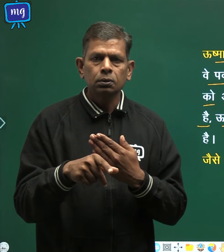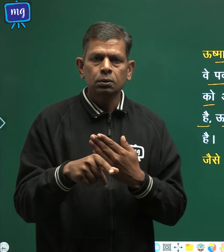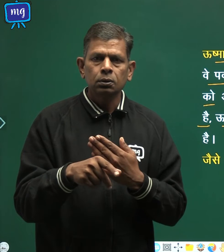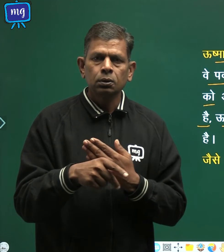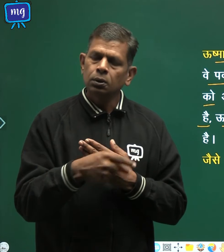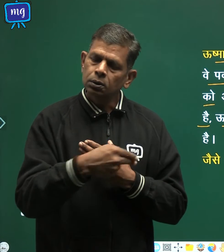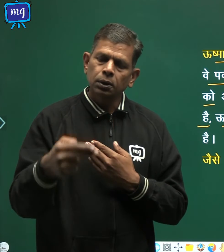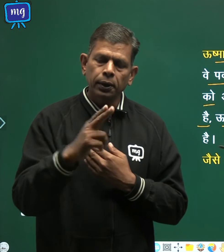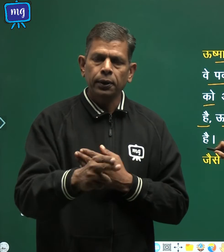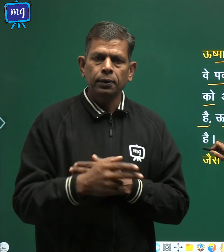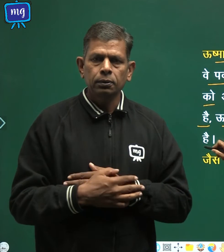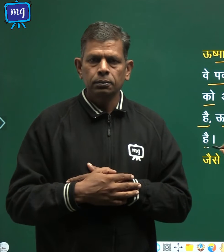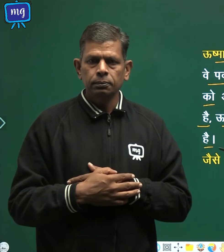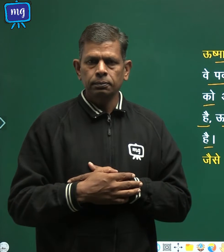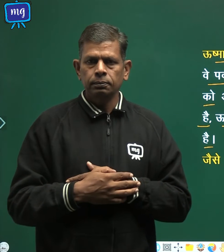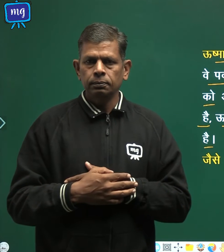कहलाते हैं।